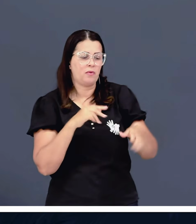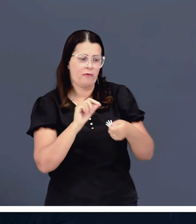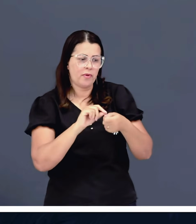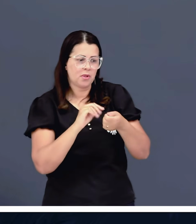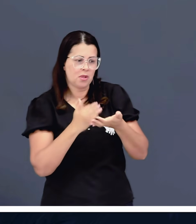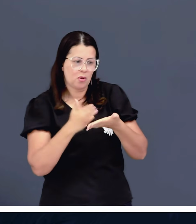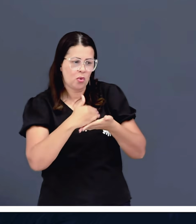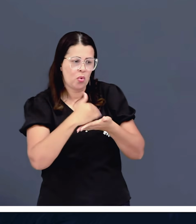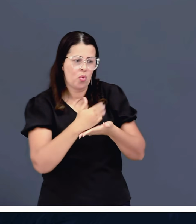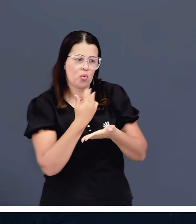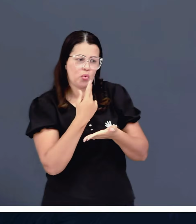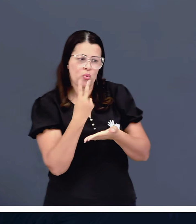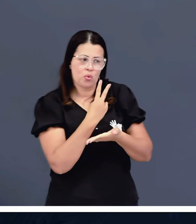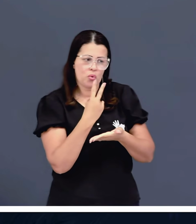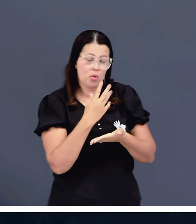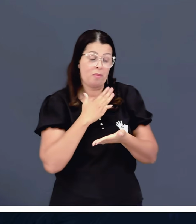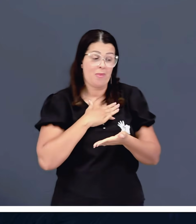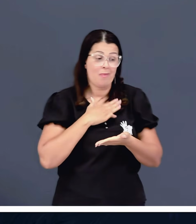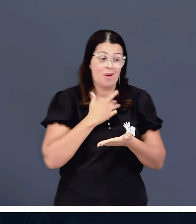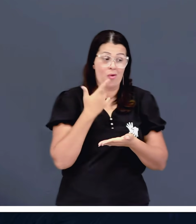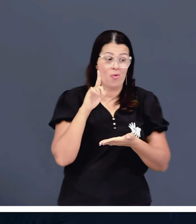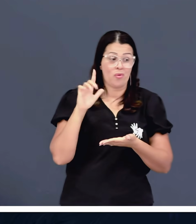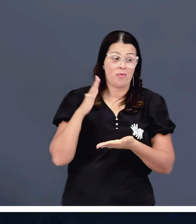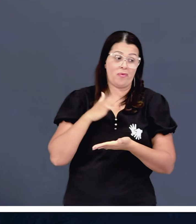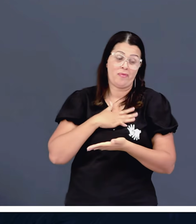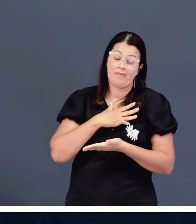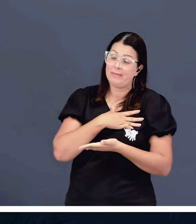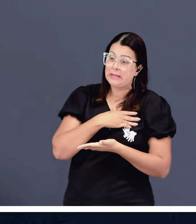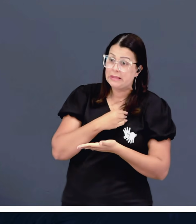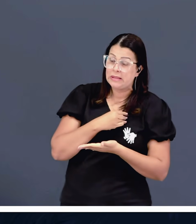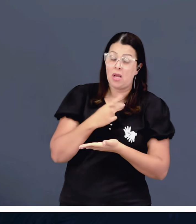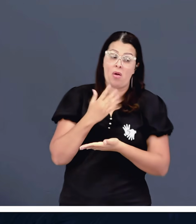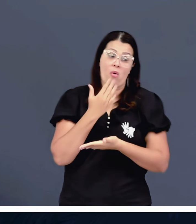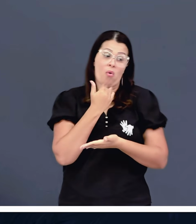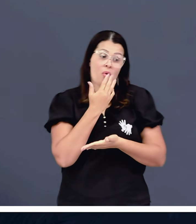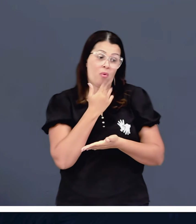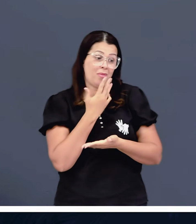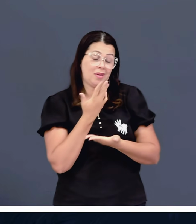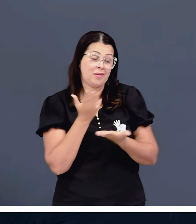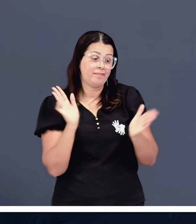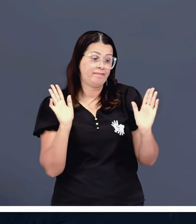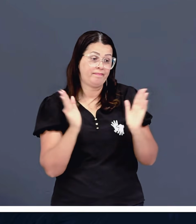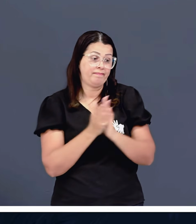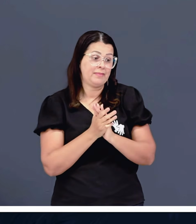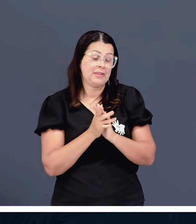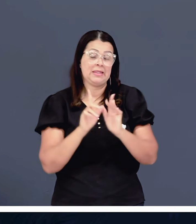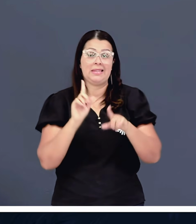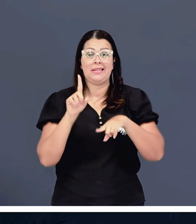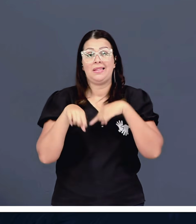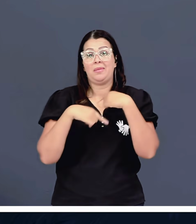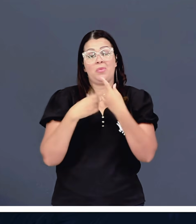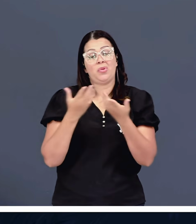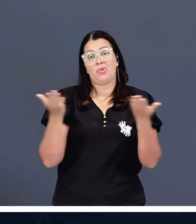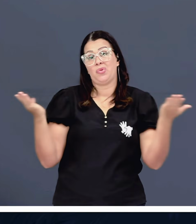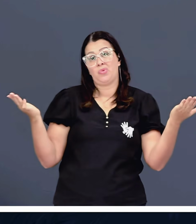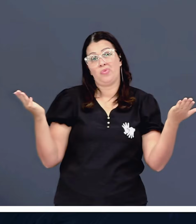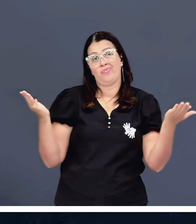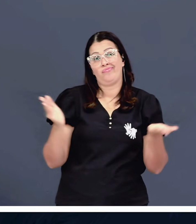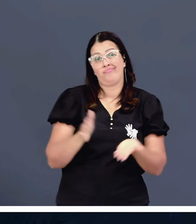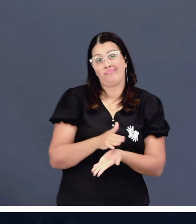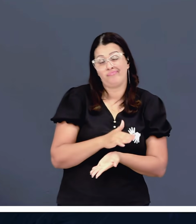2 bolos, um para mim, outro para o meu filho. Nós vamos comer e depois nós